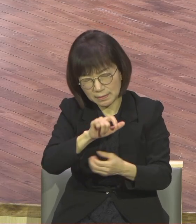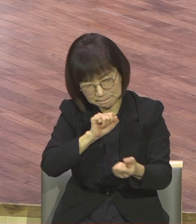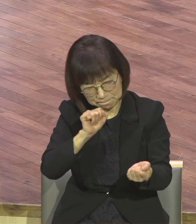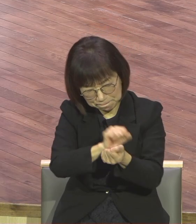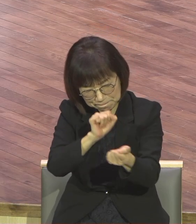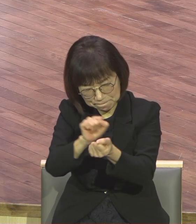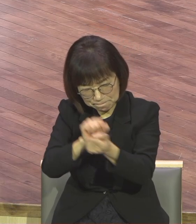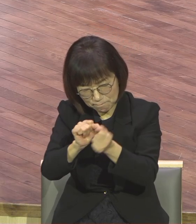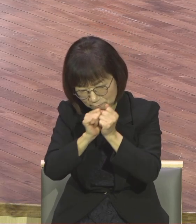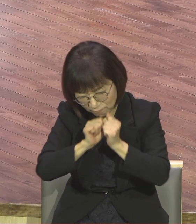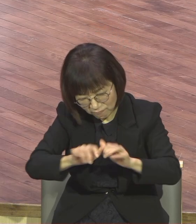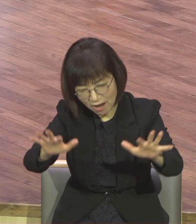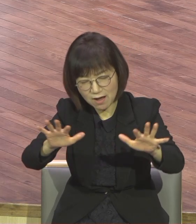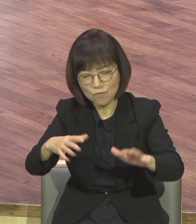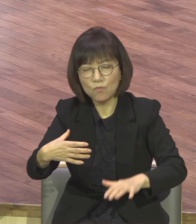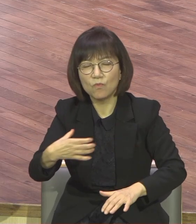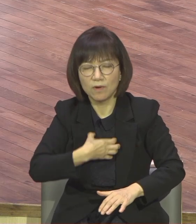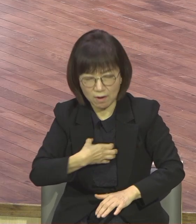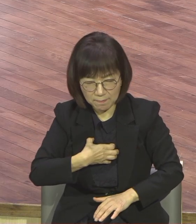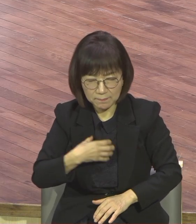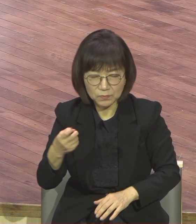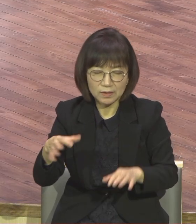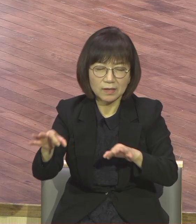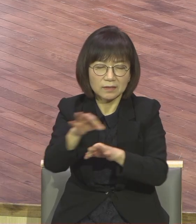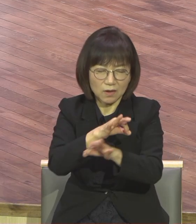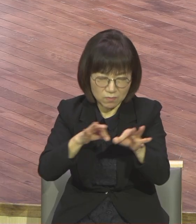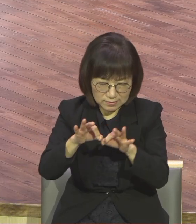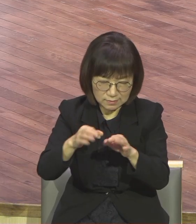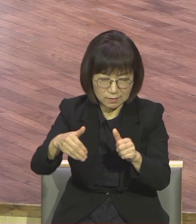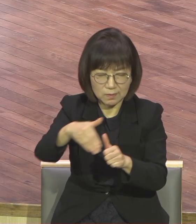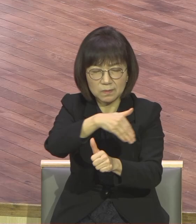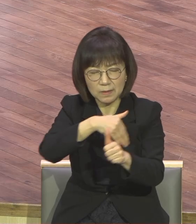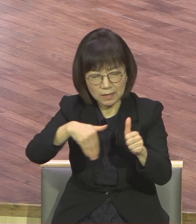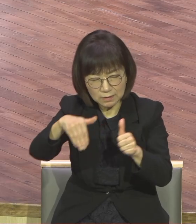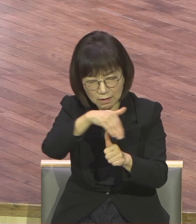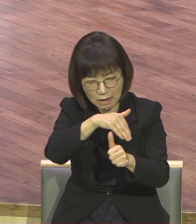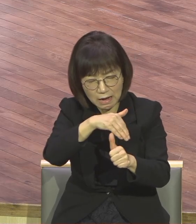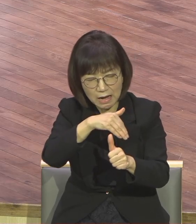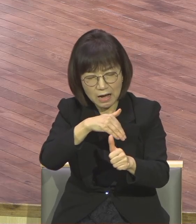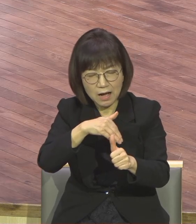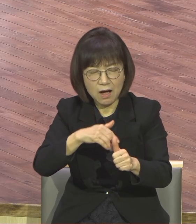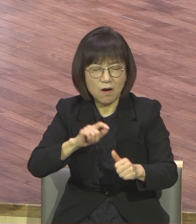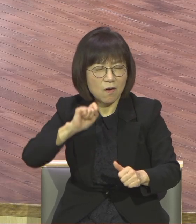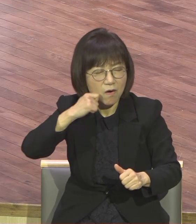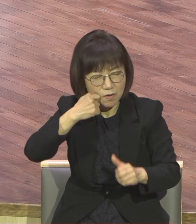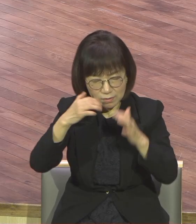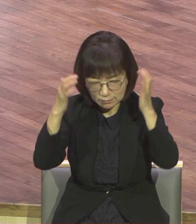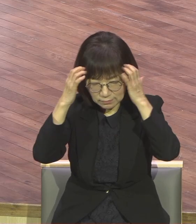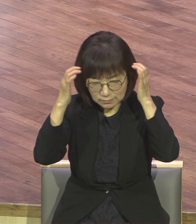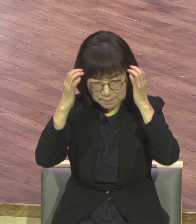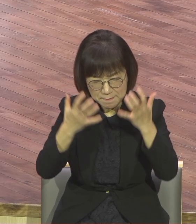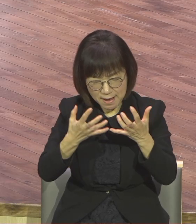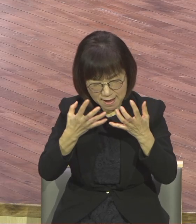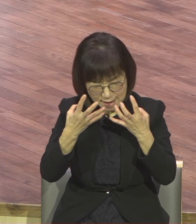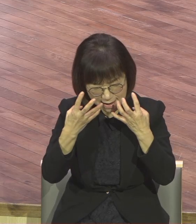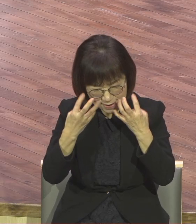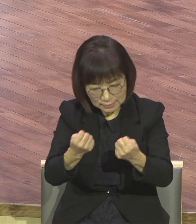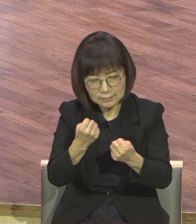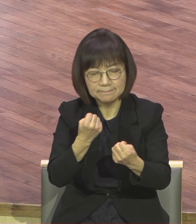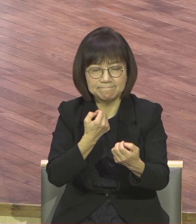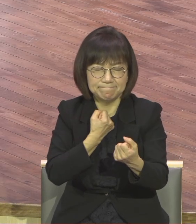불안하고 경제적으로 환경적으로 불신앙할 수밖에 없는 일들이 많이 있지만 그럼에도